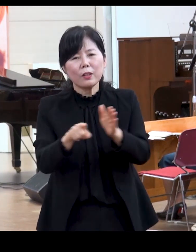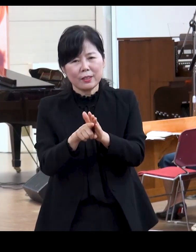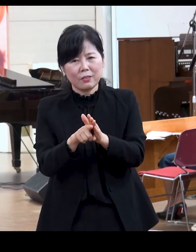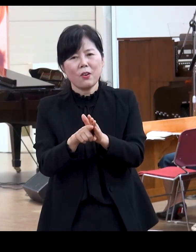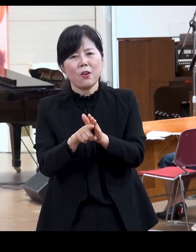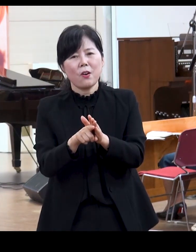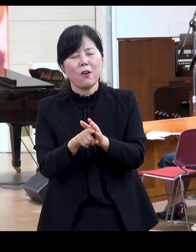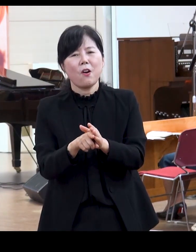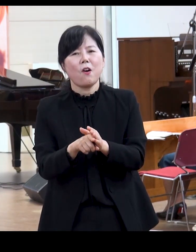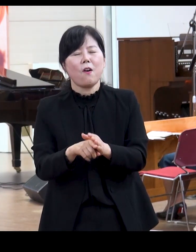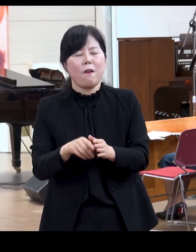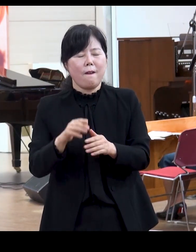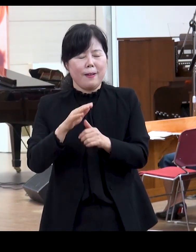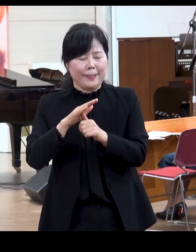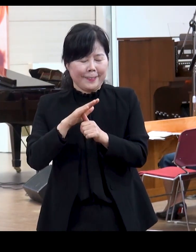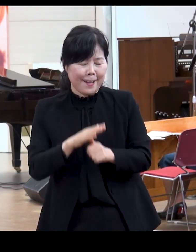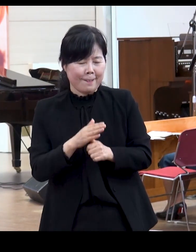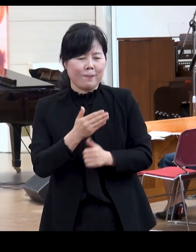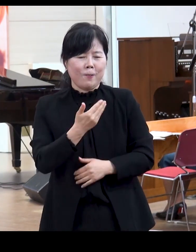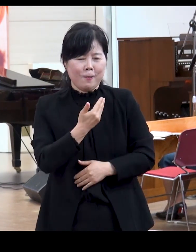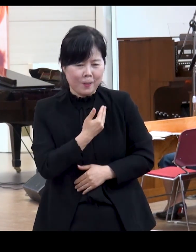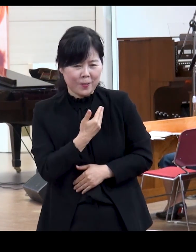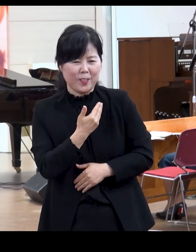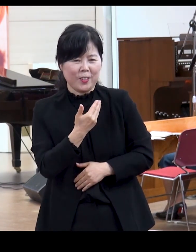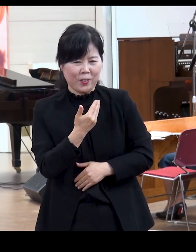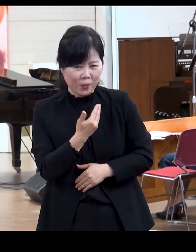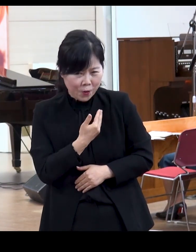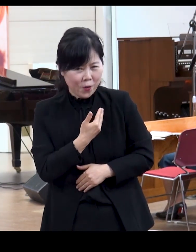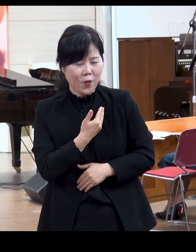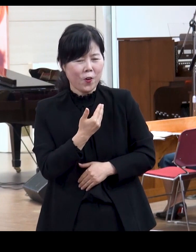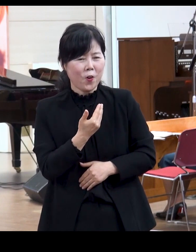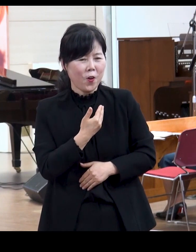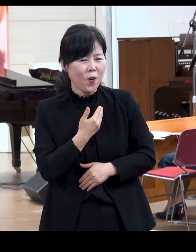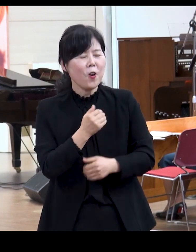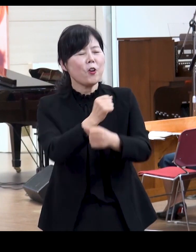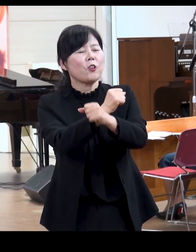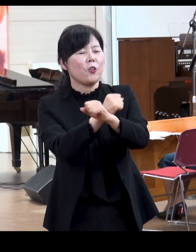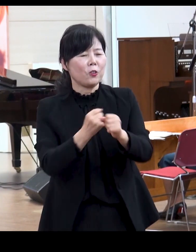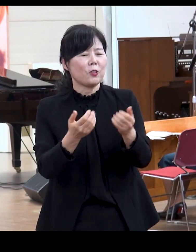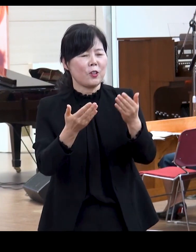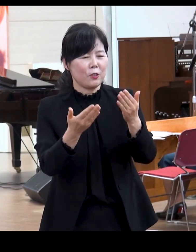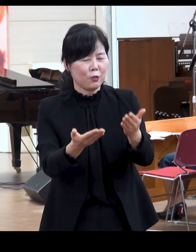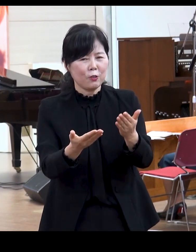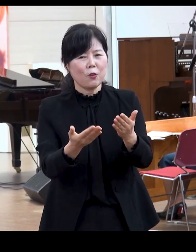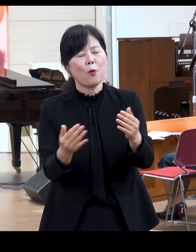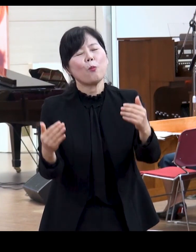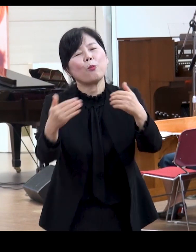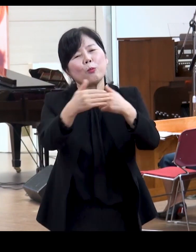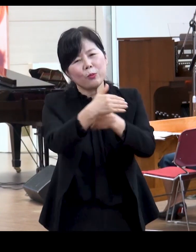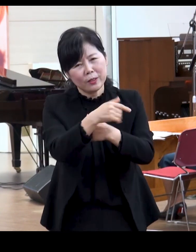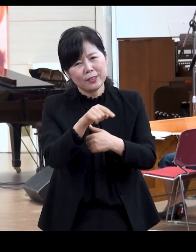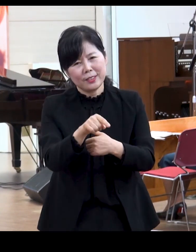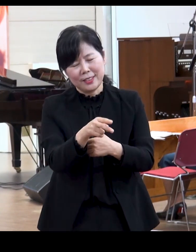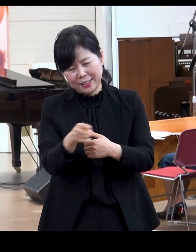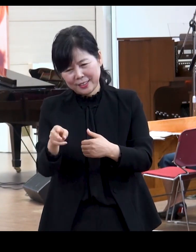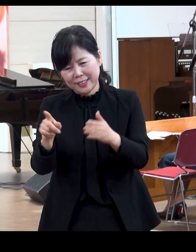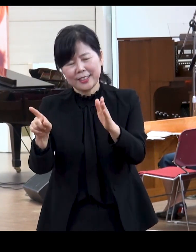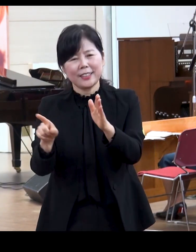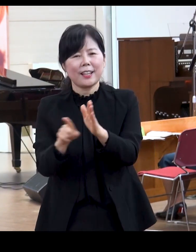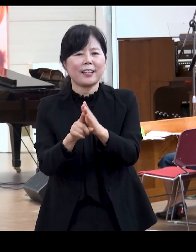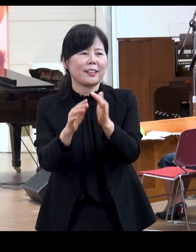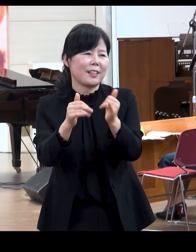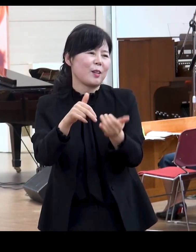거예요. 그러니까 참고 견디고 용납하고 축복하고 품는 거예요. 이것이 바로